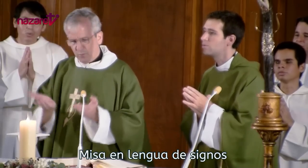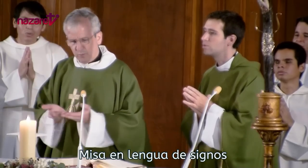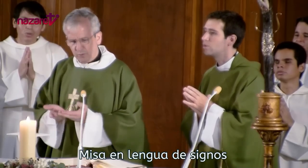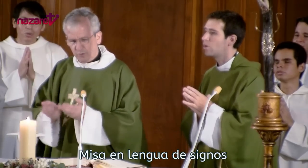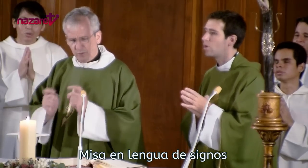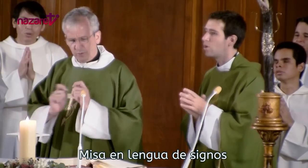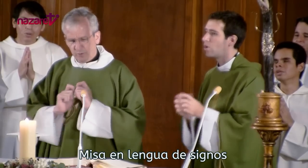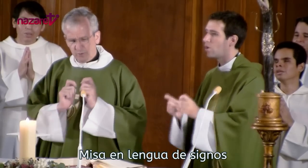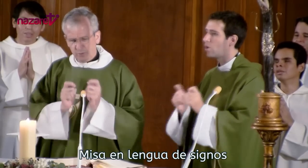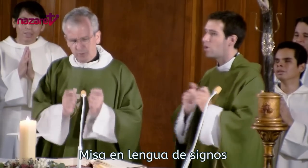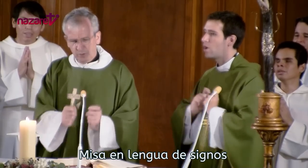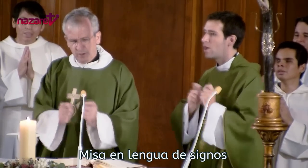mundo,